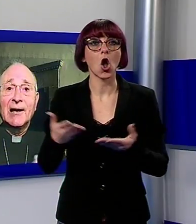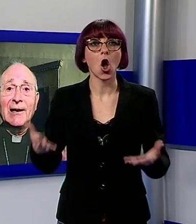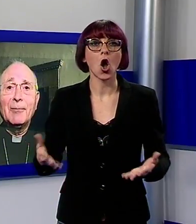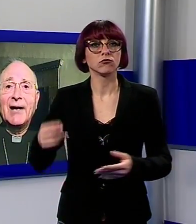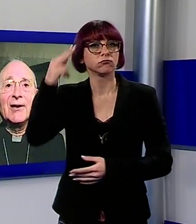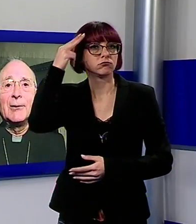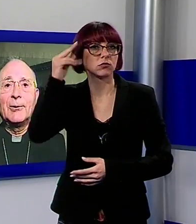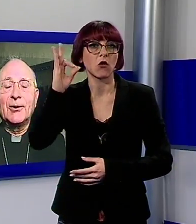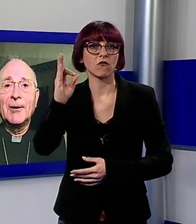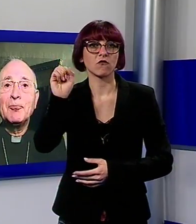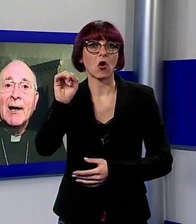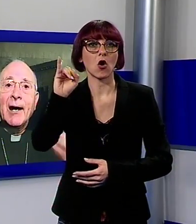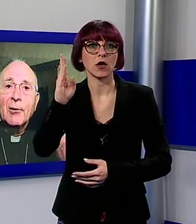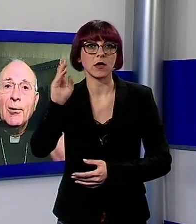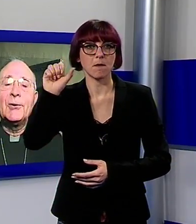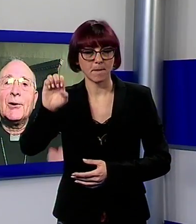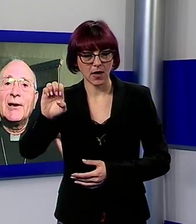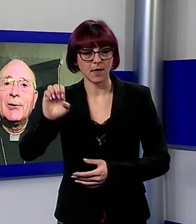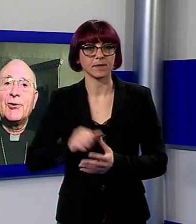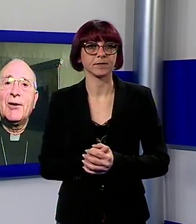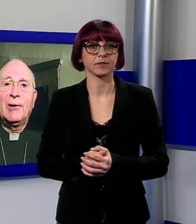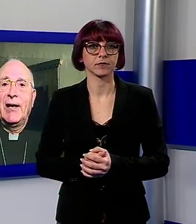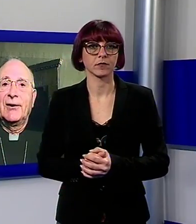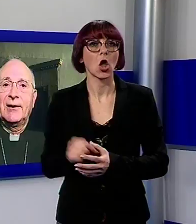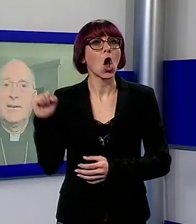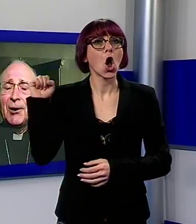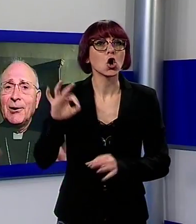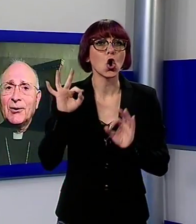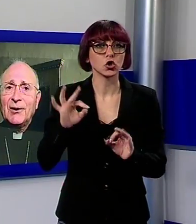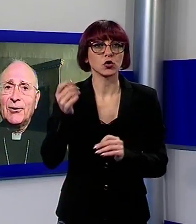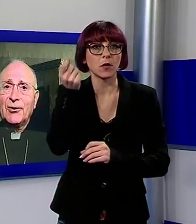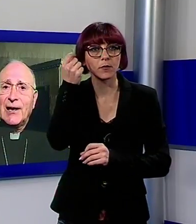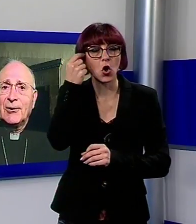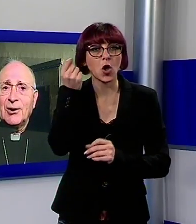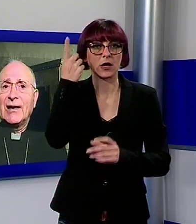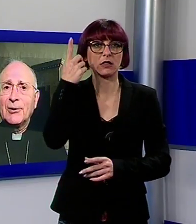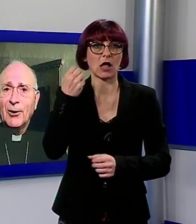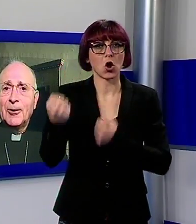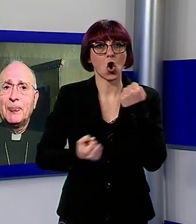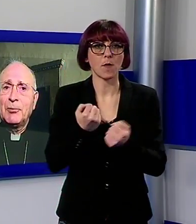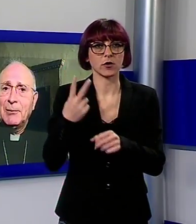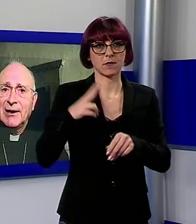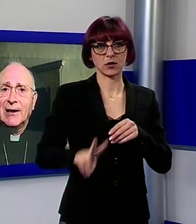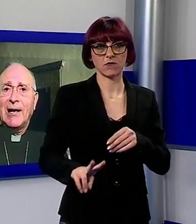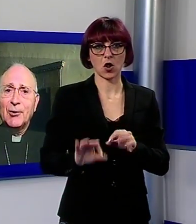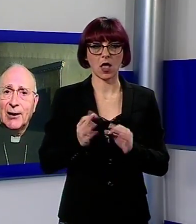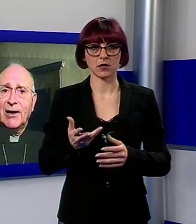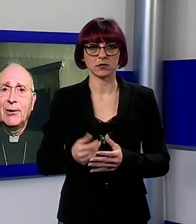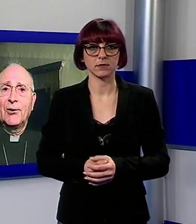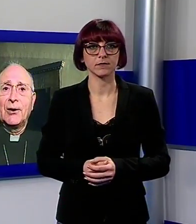nella Dalmazia e dintorni, ecco, contro le ideologie violenti. Io stesso sono stato e andrò prima di Natale, ho girato la diocesi,